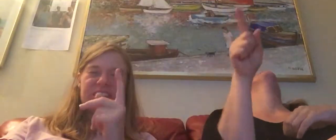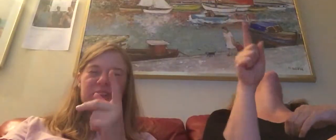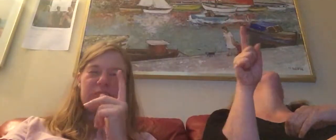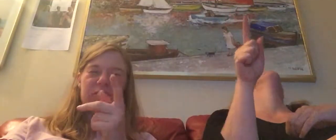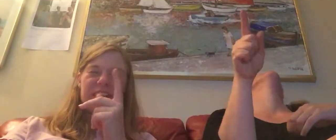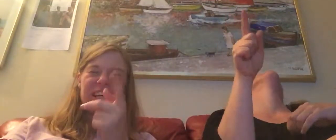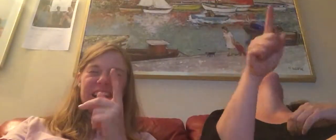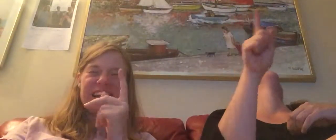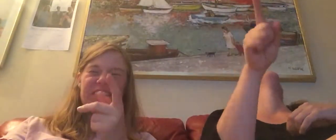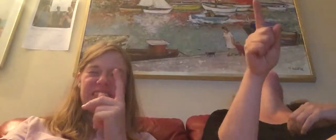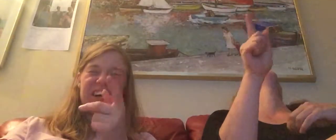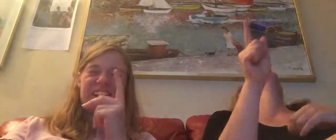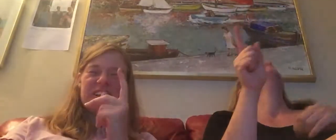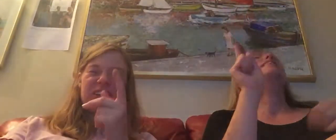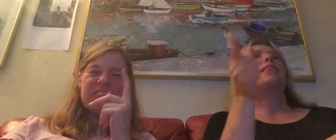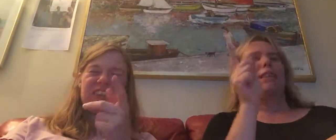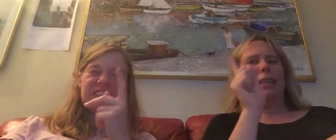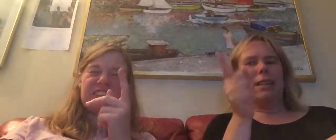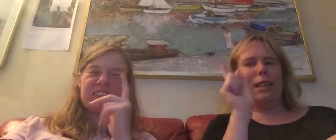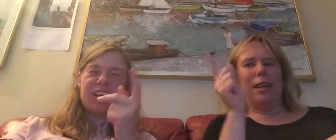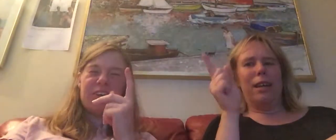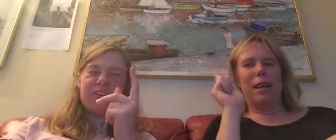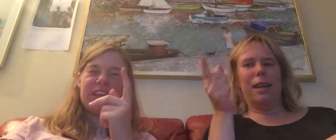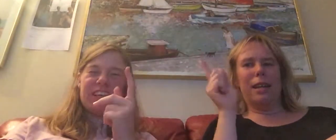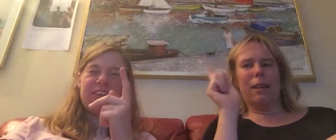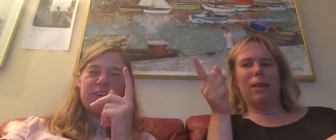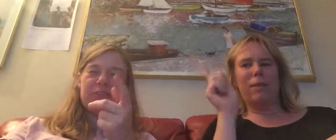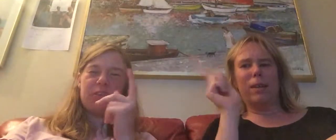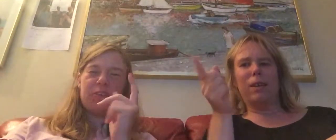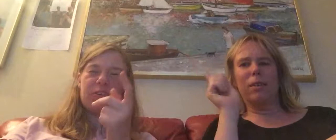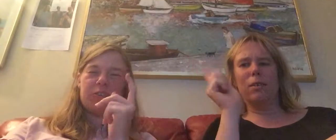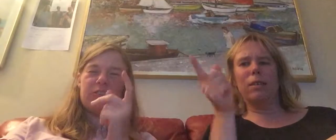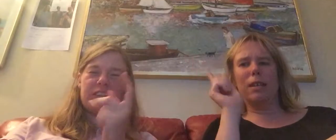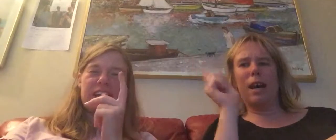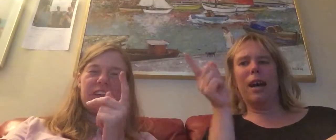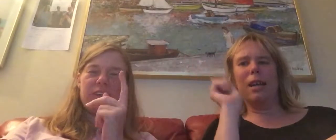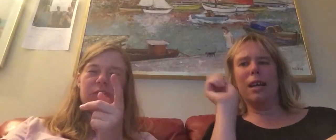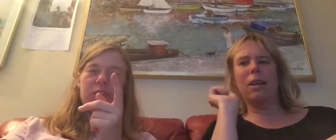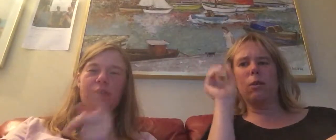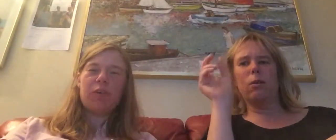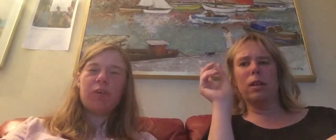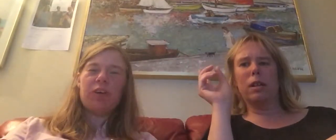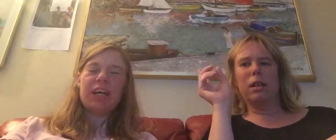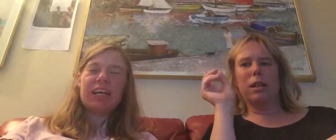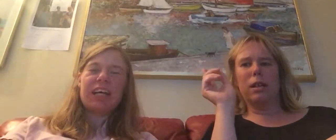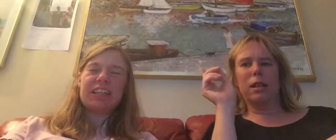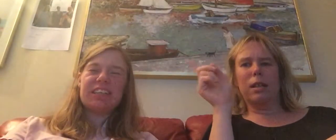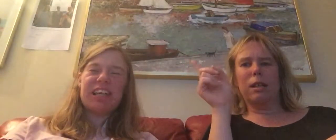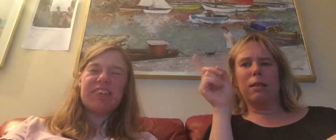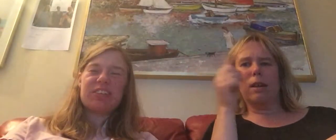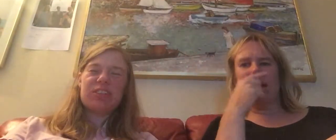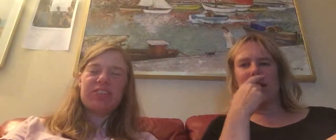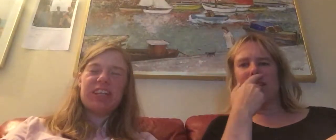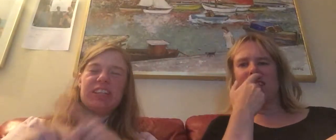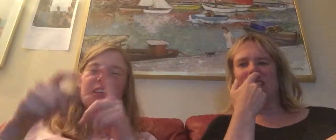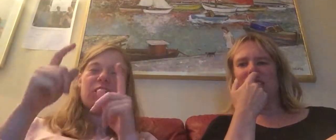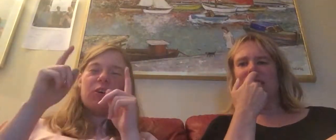Eva Lundqvist. Ja, vi ska hon leva ut i hundrade år. Grattis Eva Sundqvist!